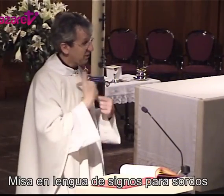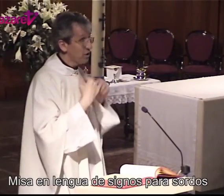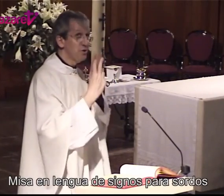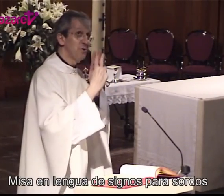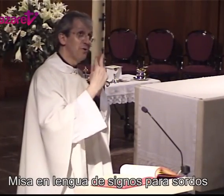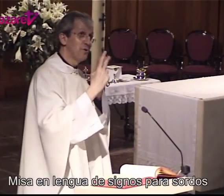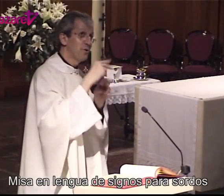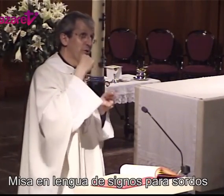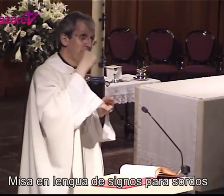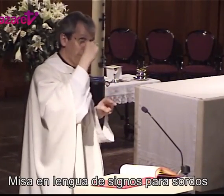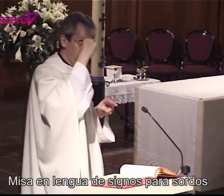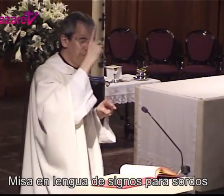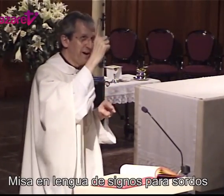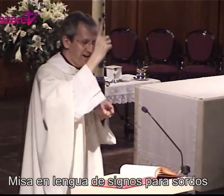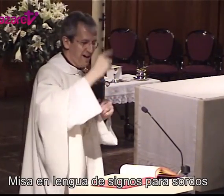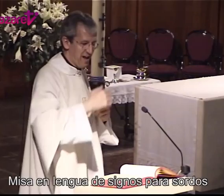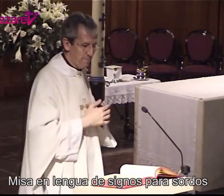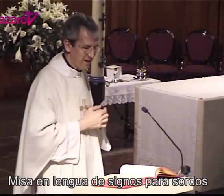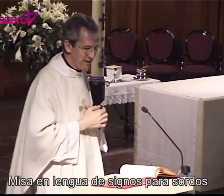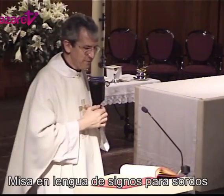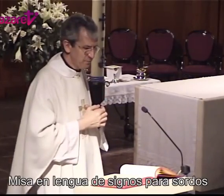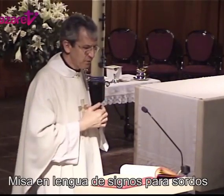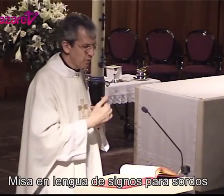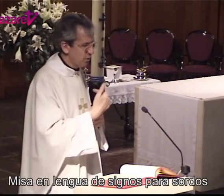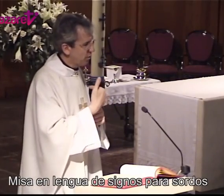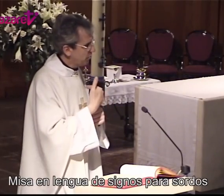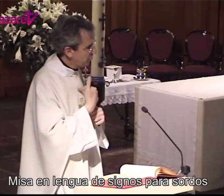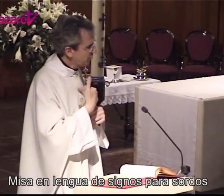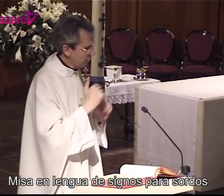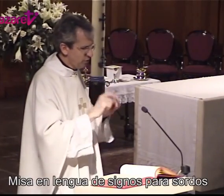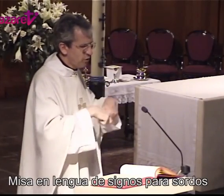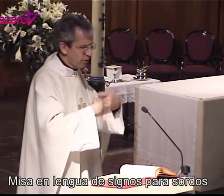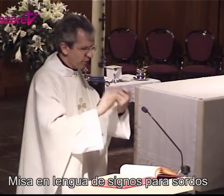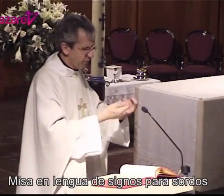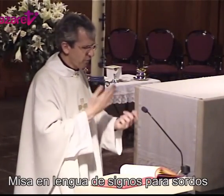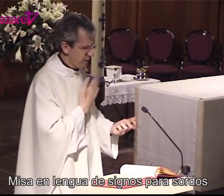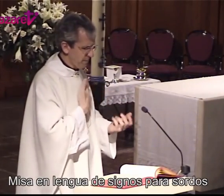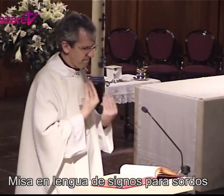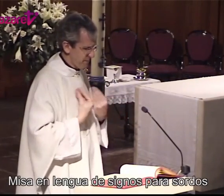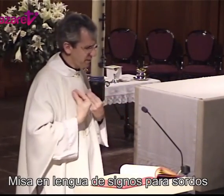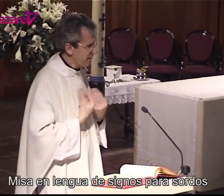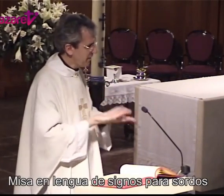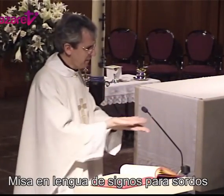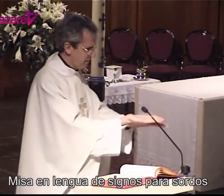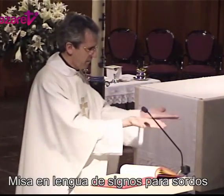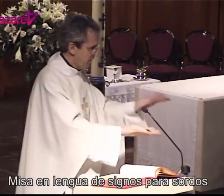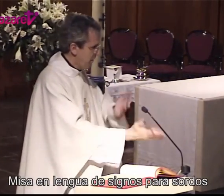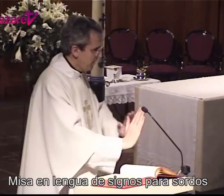yo conozco al Padre. Yo doy mi vida